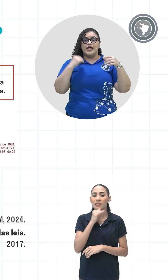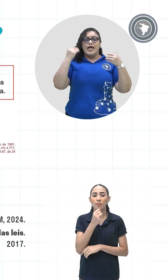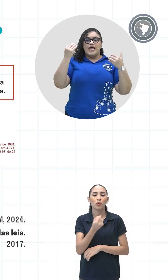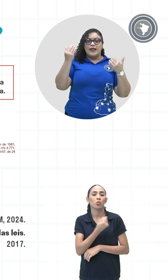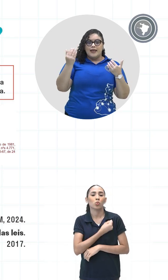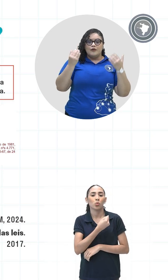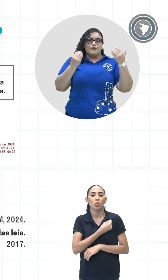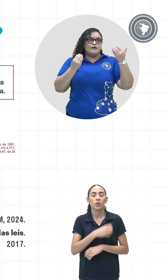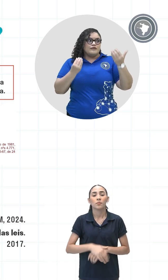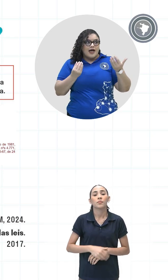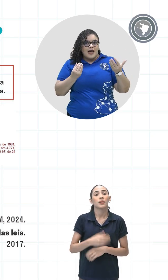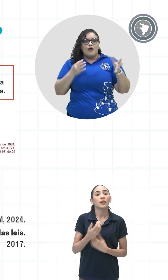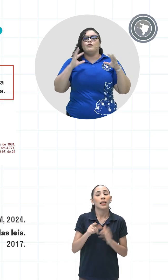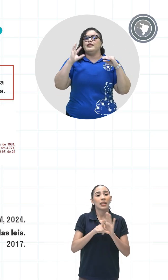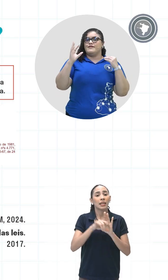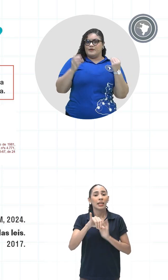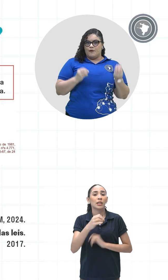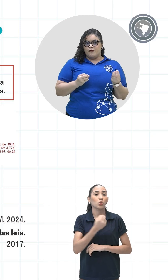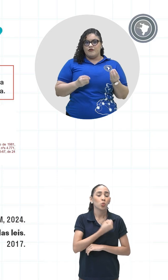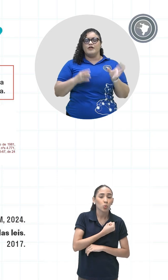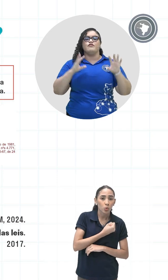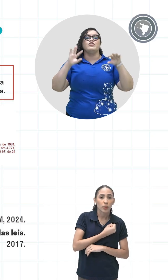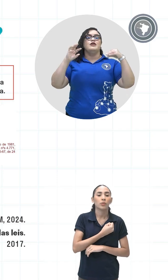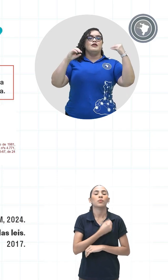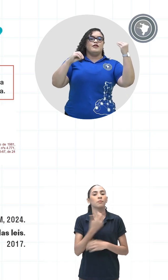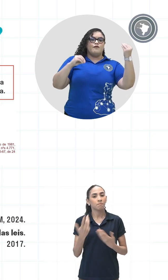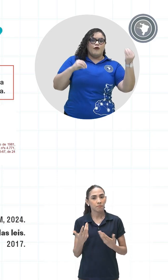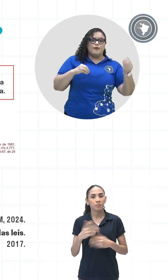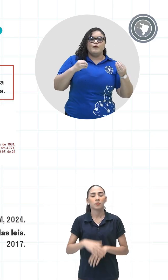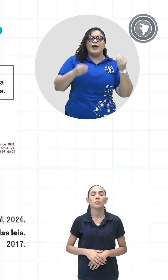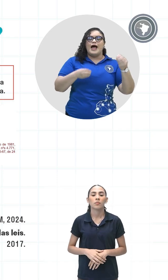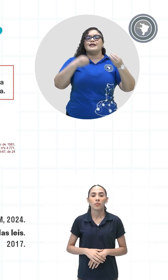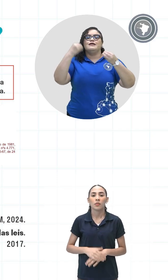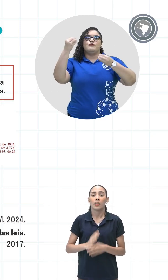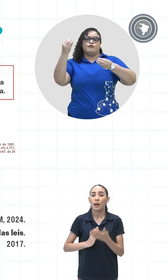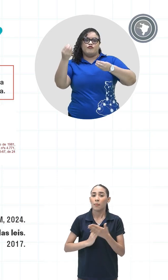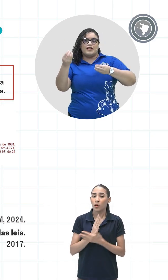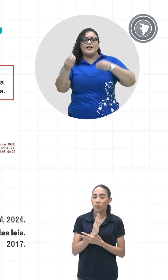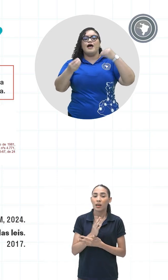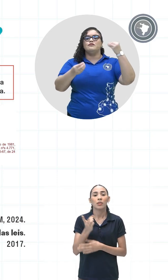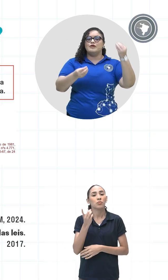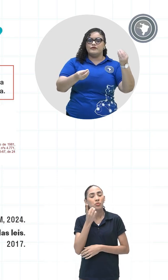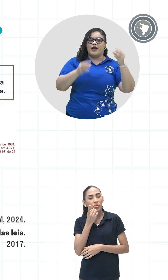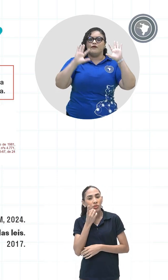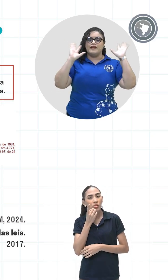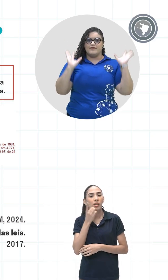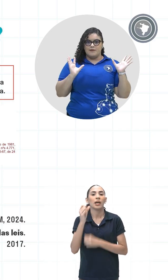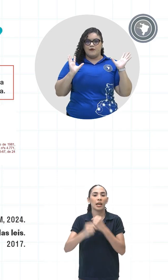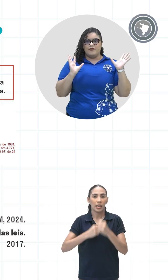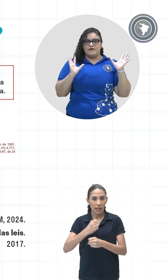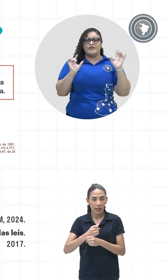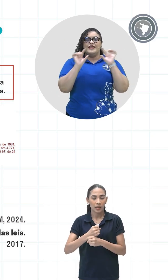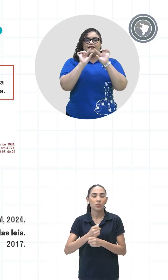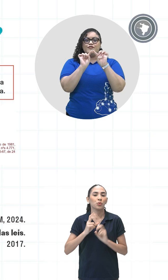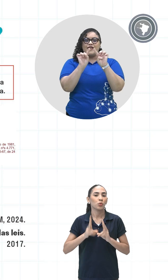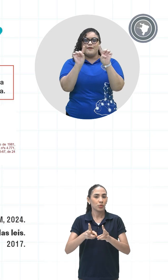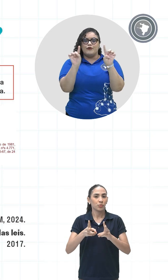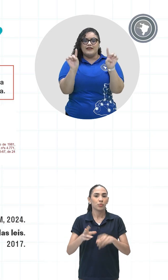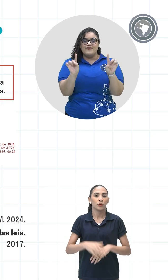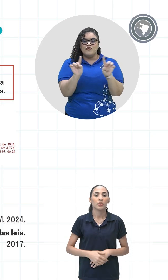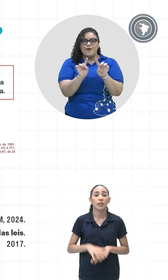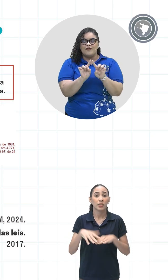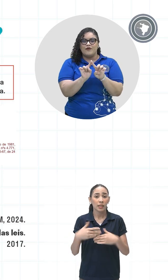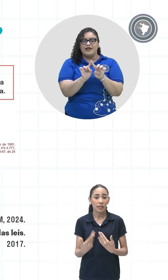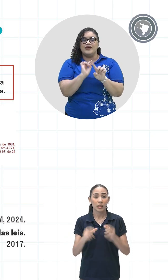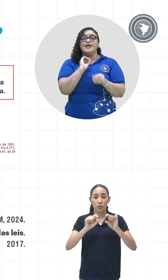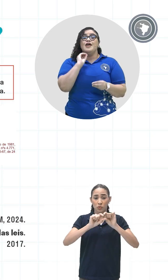código, né? É a lei número tal e assim por diante, que foi promulgada no dia tal do ano tal e assim por diante. Então, saibam